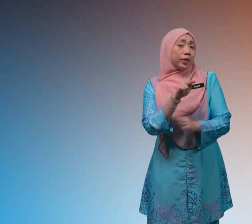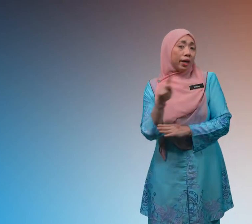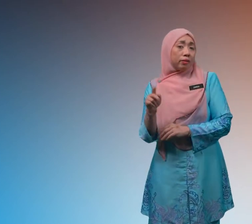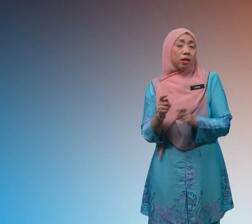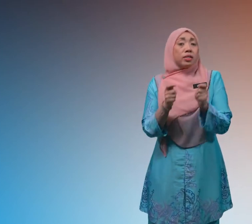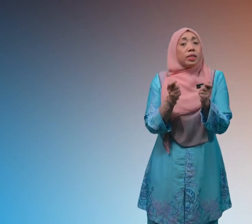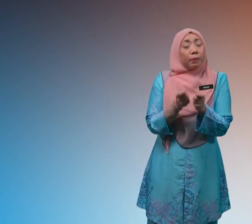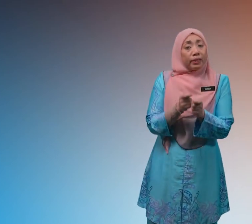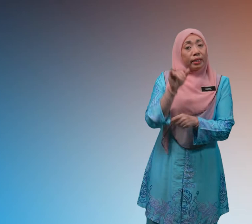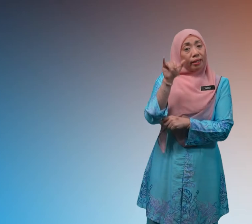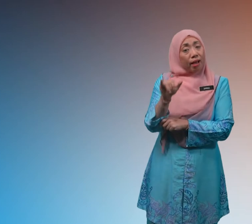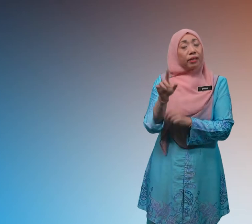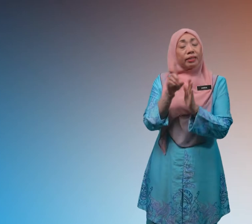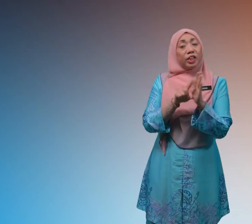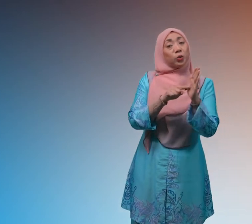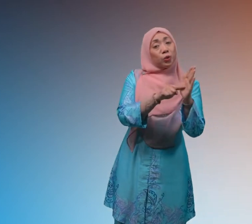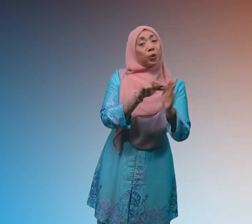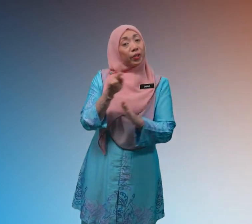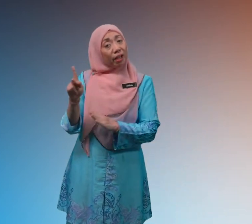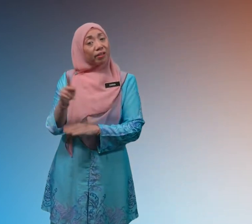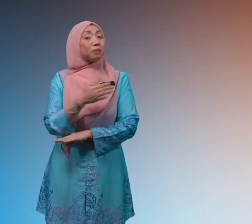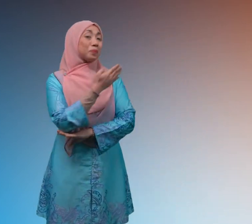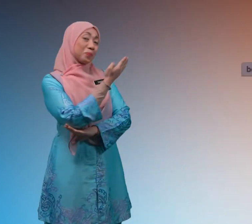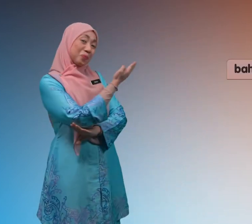rujukan seperti yang ditunjukkan.